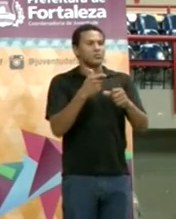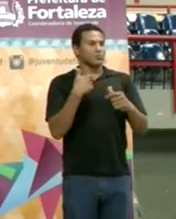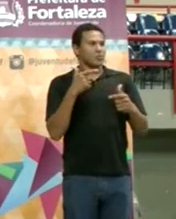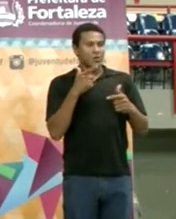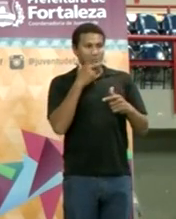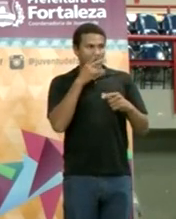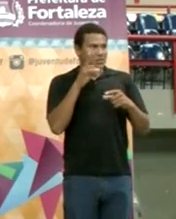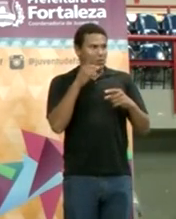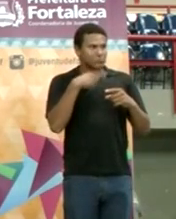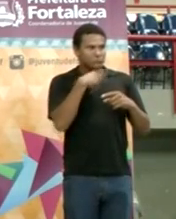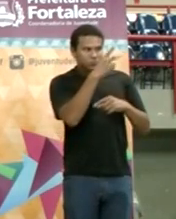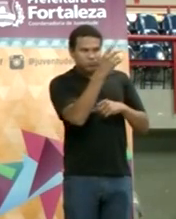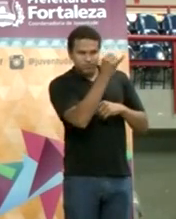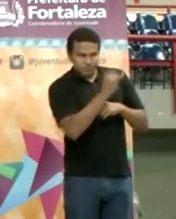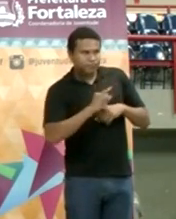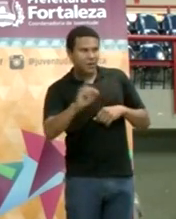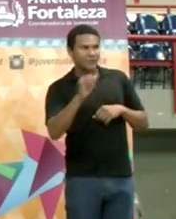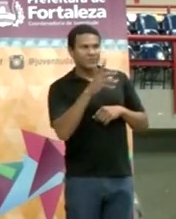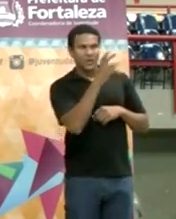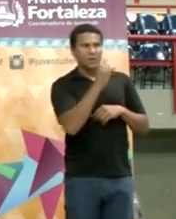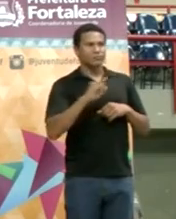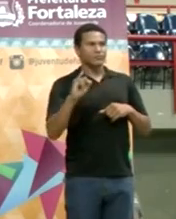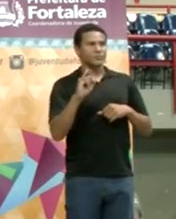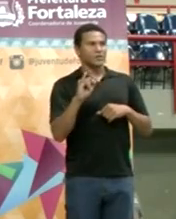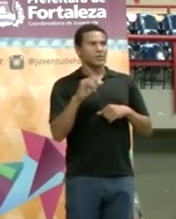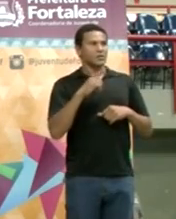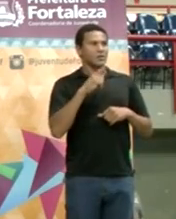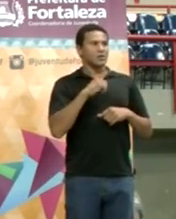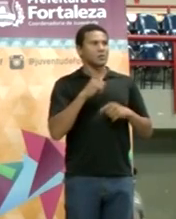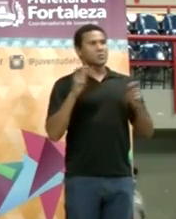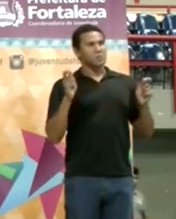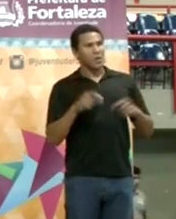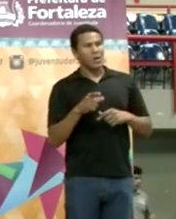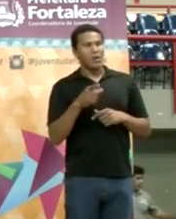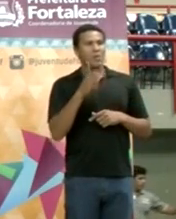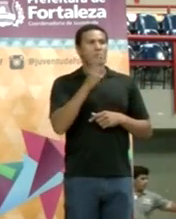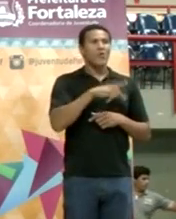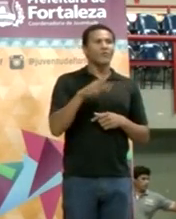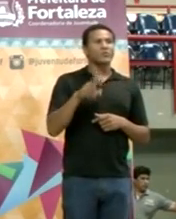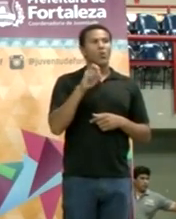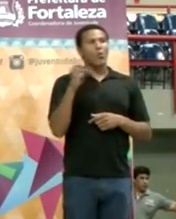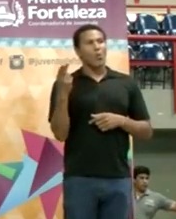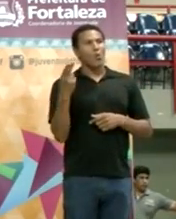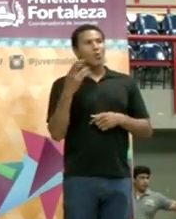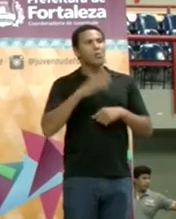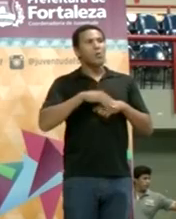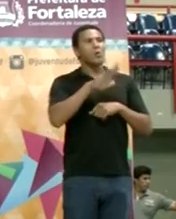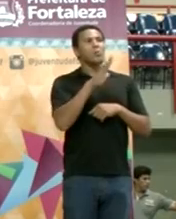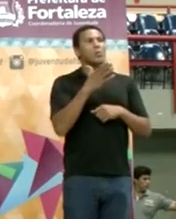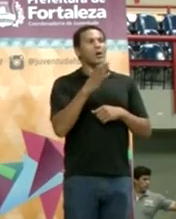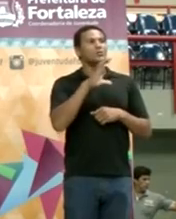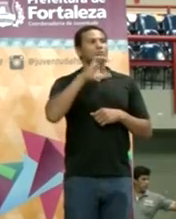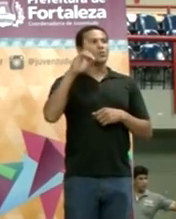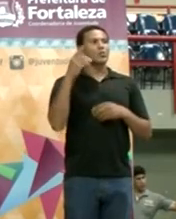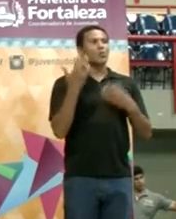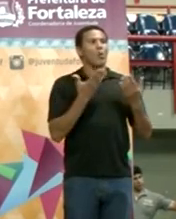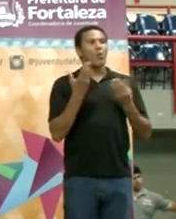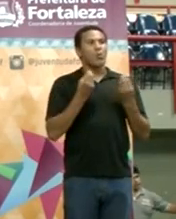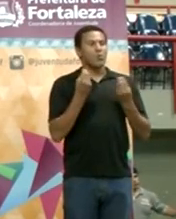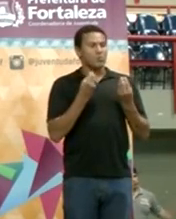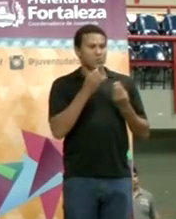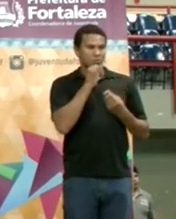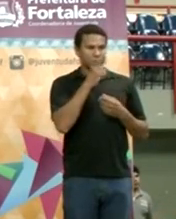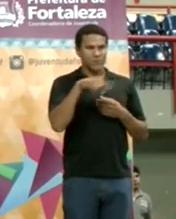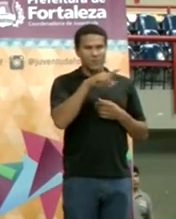atua. Então o que eu estava perguntando para vocês, se existem mais professores ou mais coordenadores. Daí vocês me disseram que tem mais